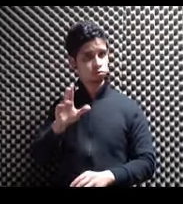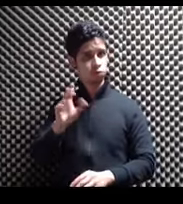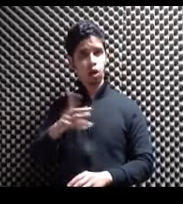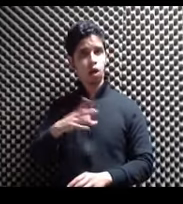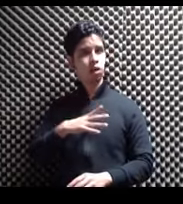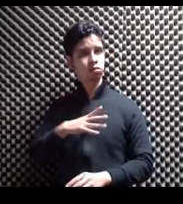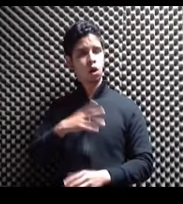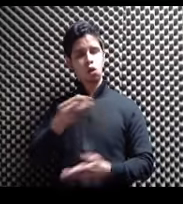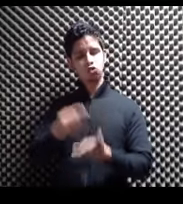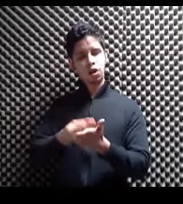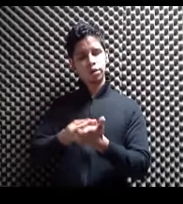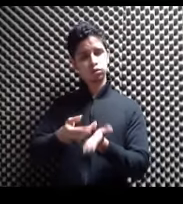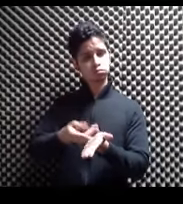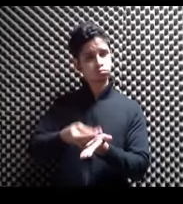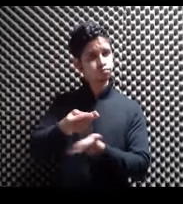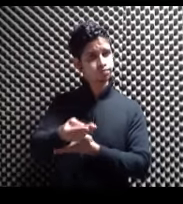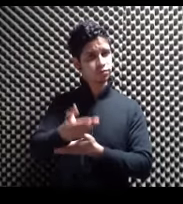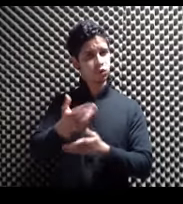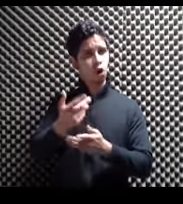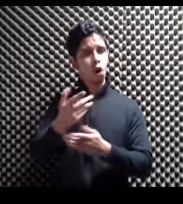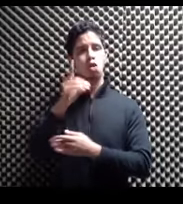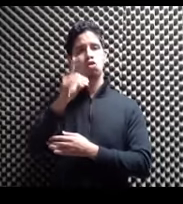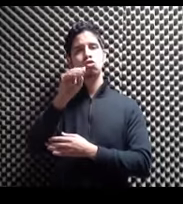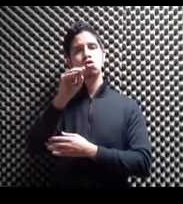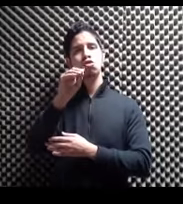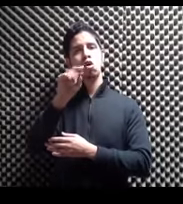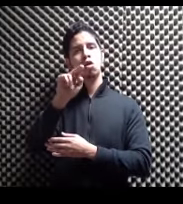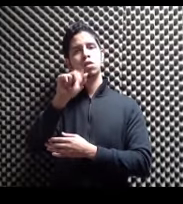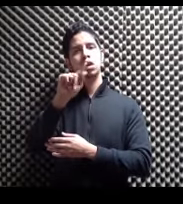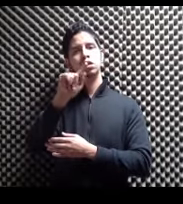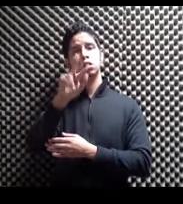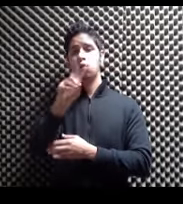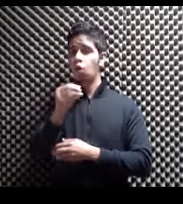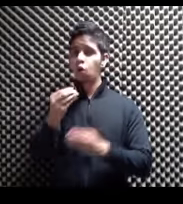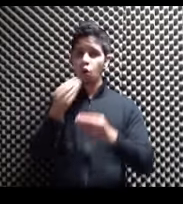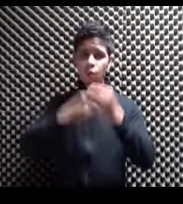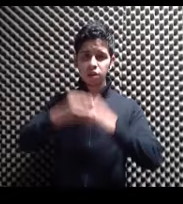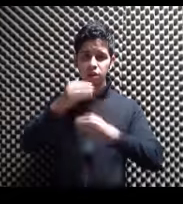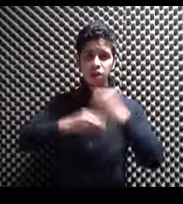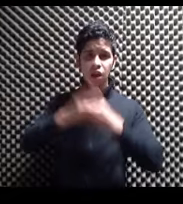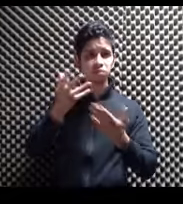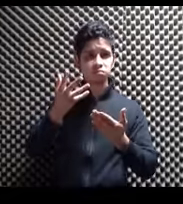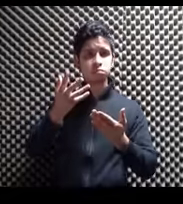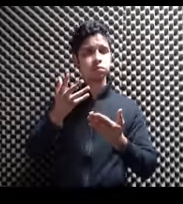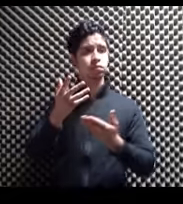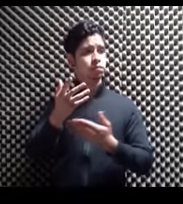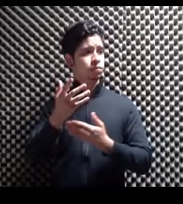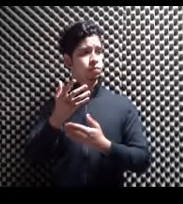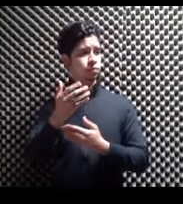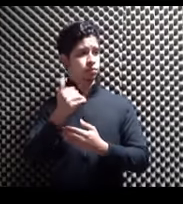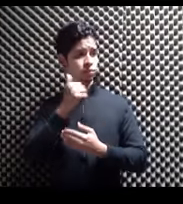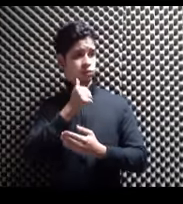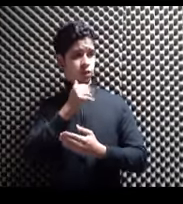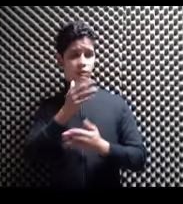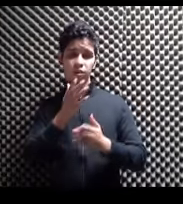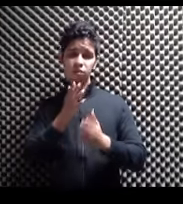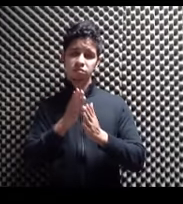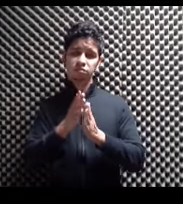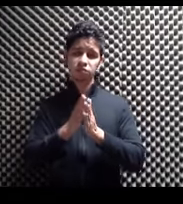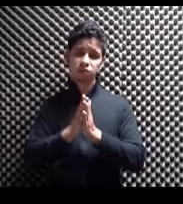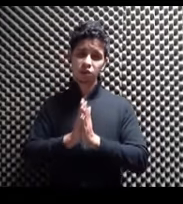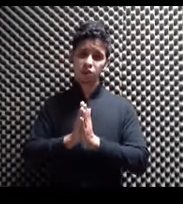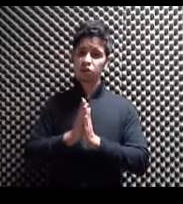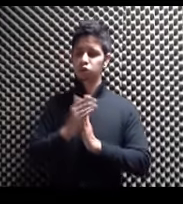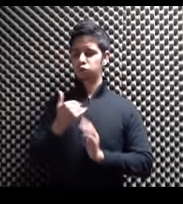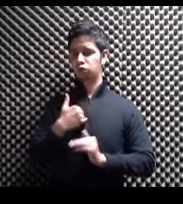un donativo. Ayuda, y lleva ayuda, comida, ayuda un poquito, sí. De hecho, ella me dio hasta pena porque dice, mira, yo lo que quiero es que los